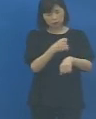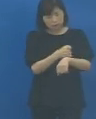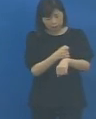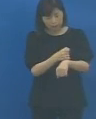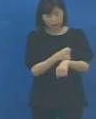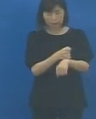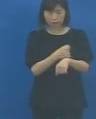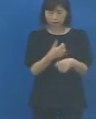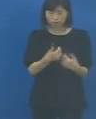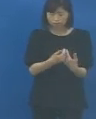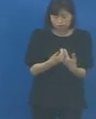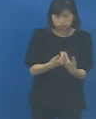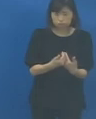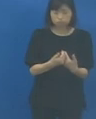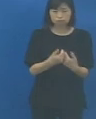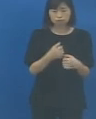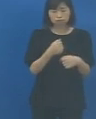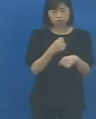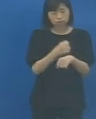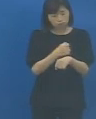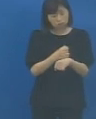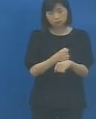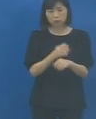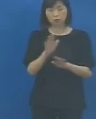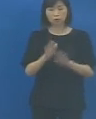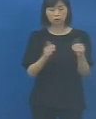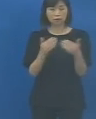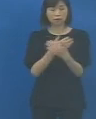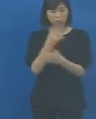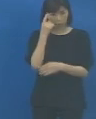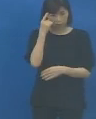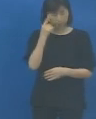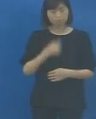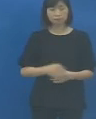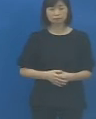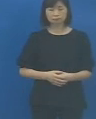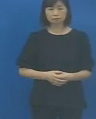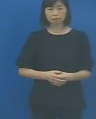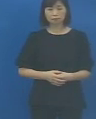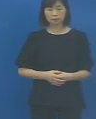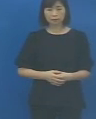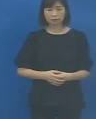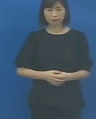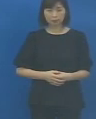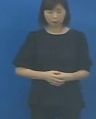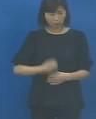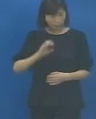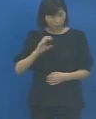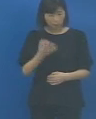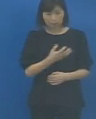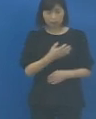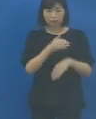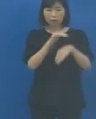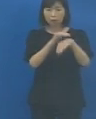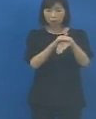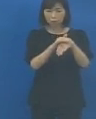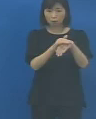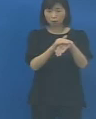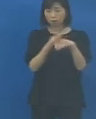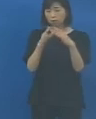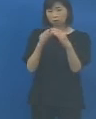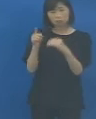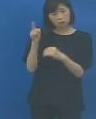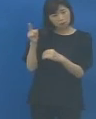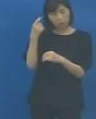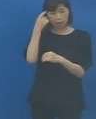る方向になるでありましょう。で、そういう意味では、思い切った措置をですね、やはり国としても考えていかな